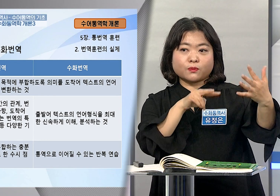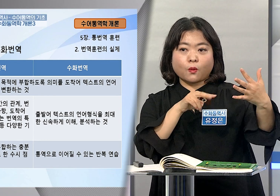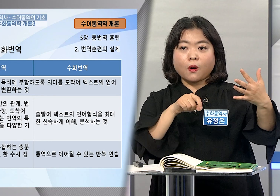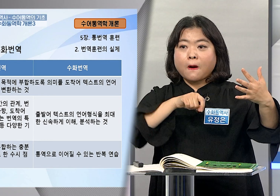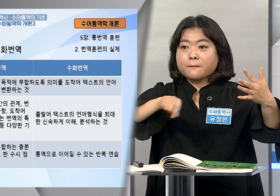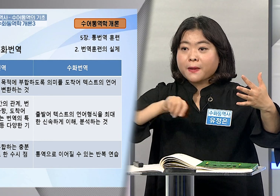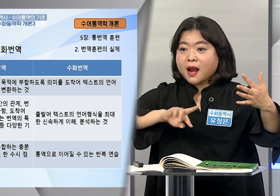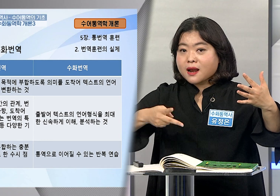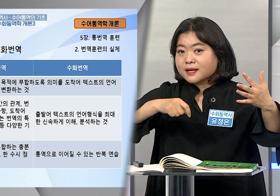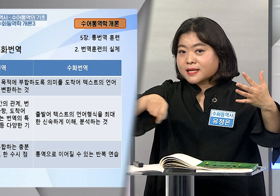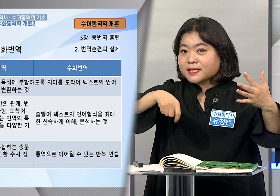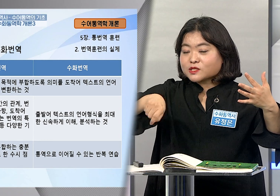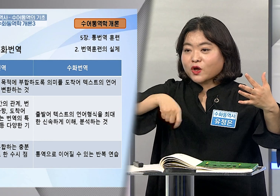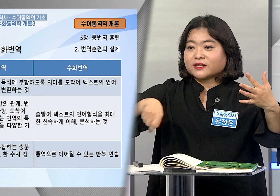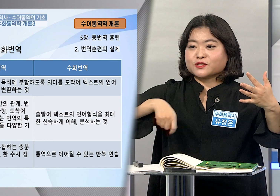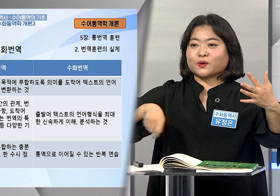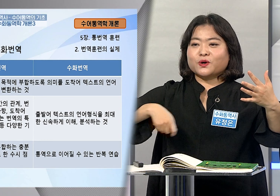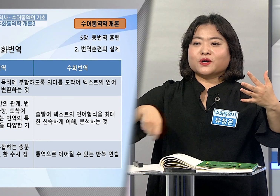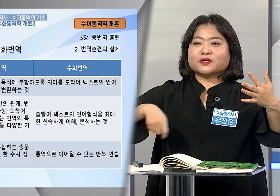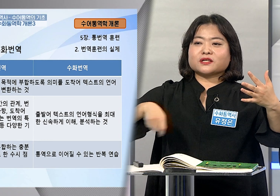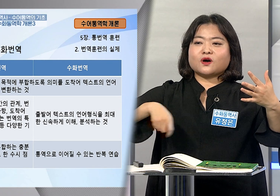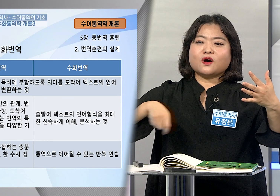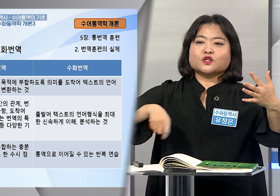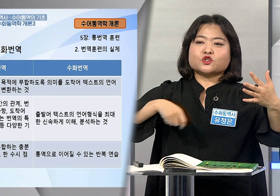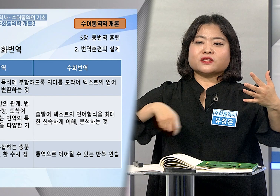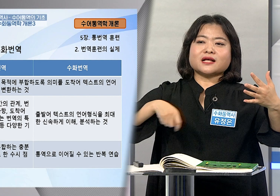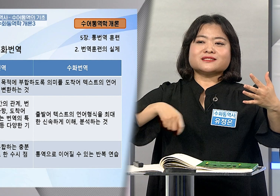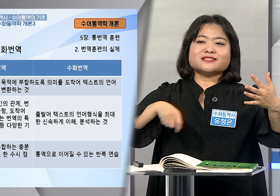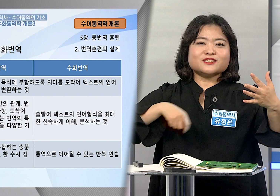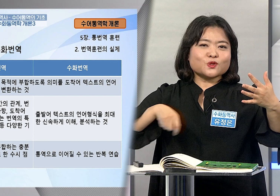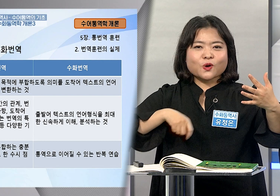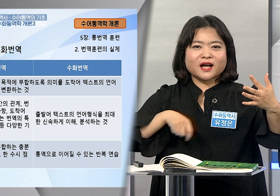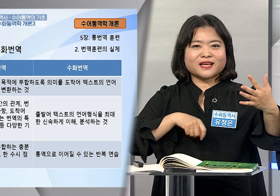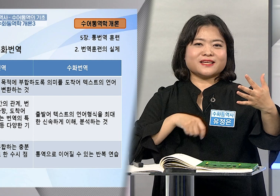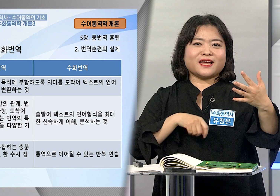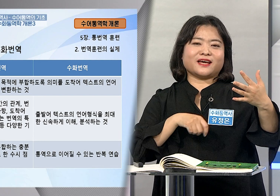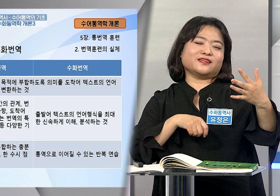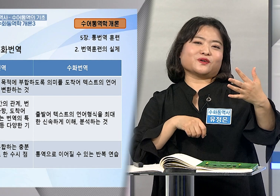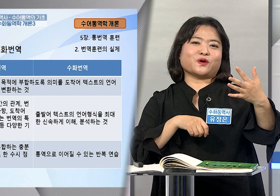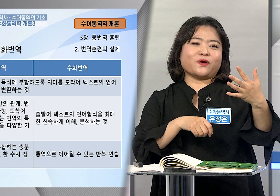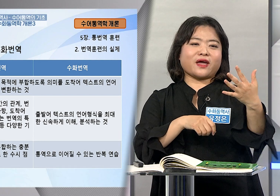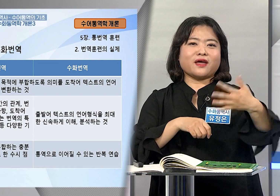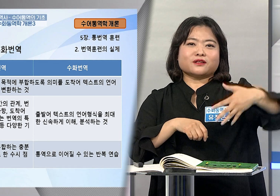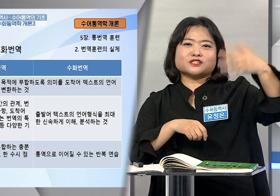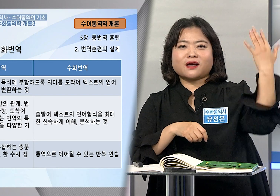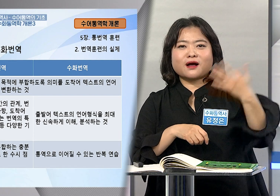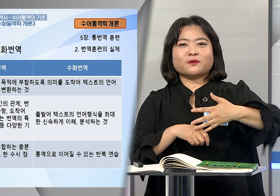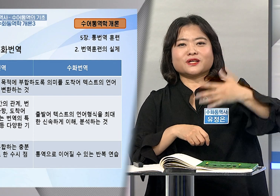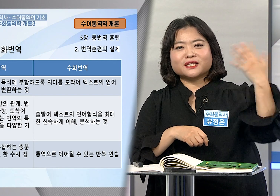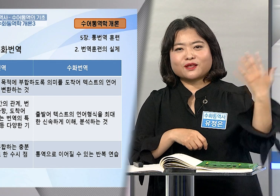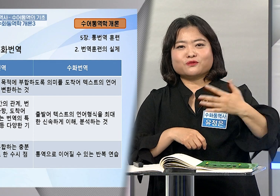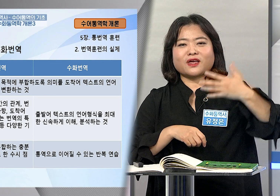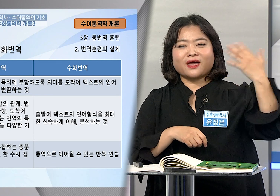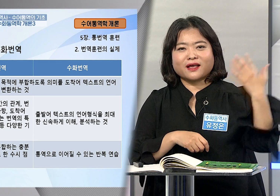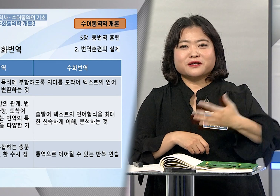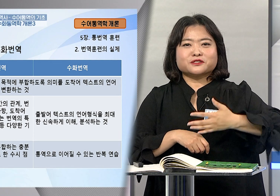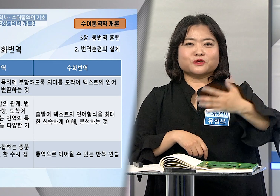보고 빨리 써야 되죠. 그래서 최대한 신속하게 이해해야 하는 거예요. 왜? 지나가 버리기 때문에.